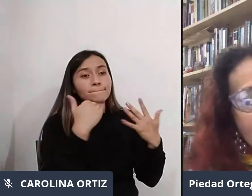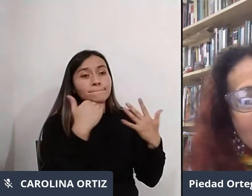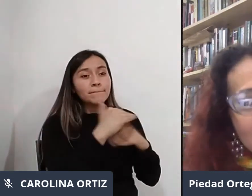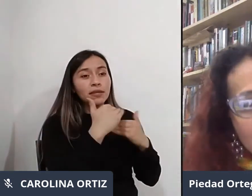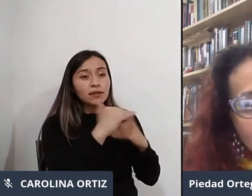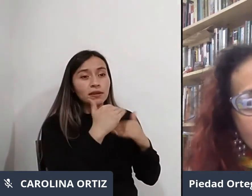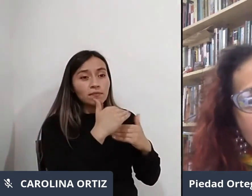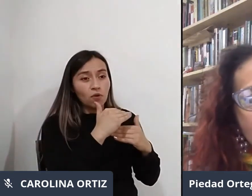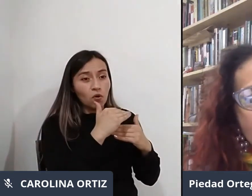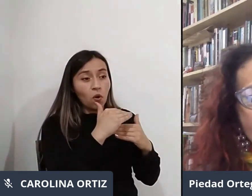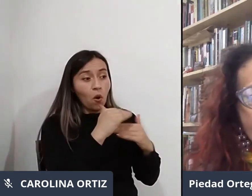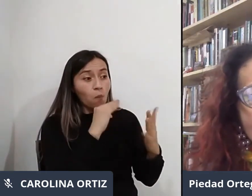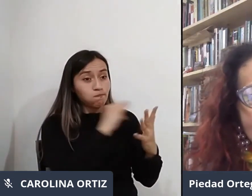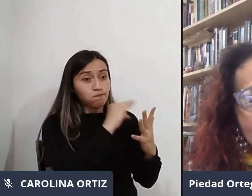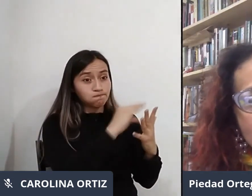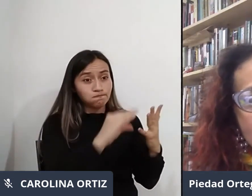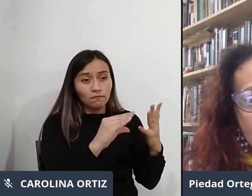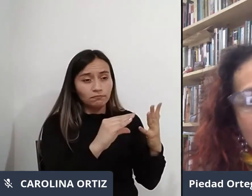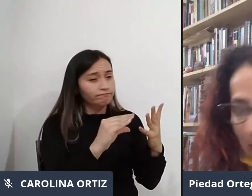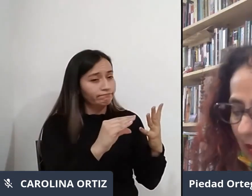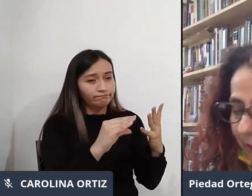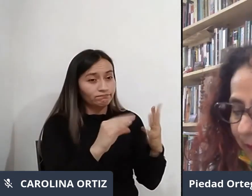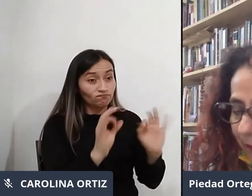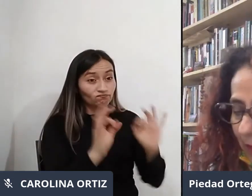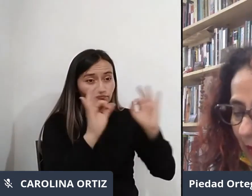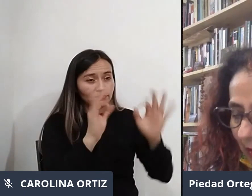y por eso el reclamo y por eso la exigencia